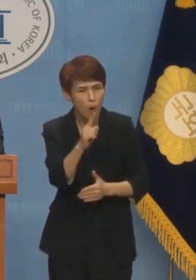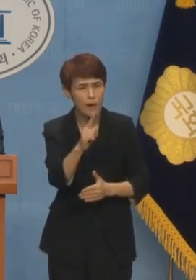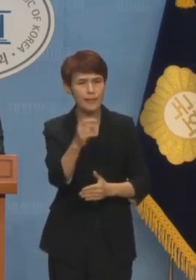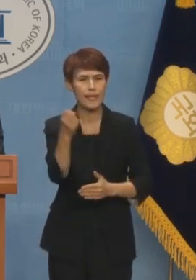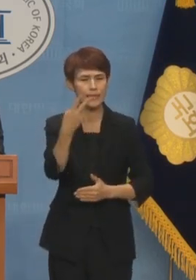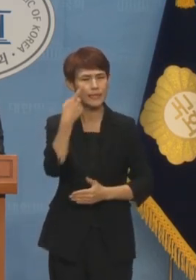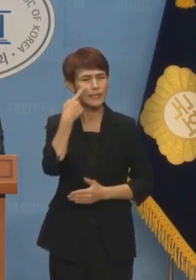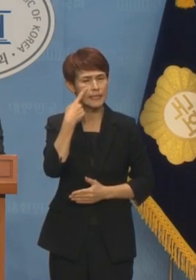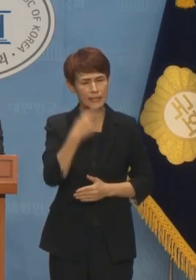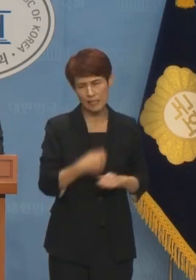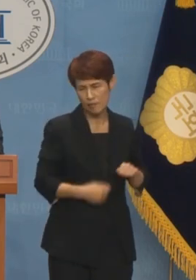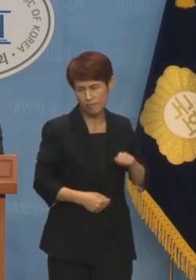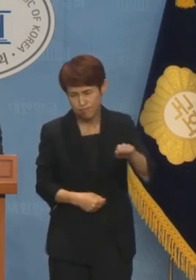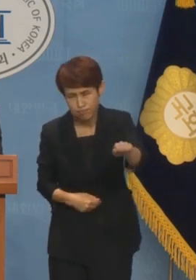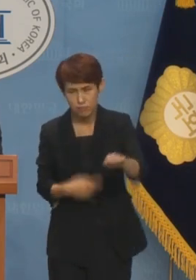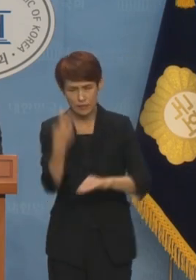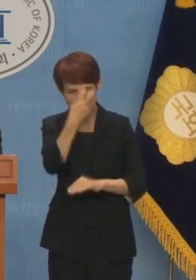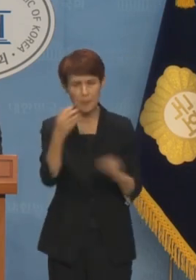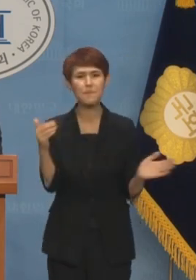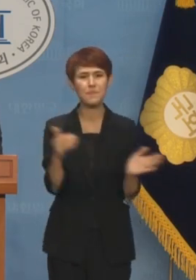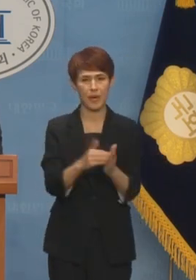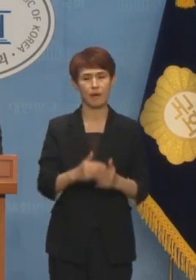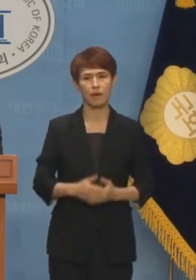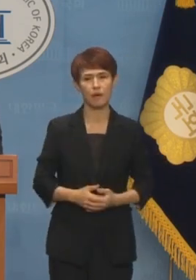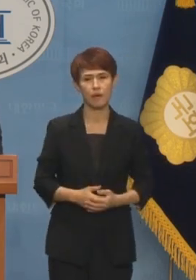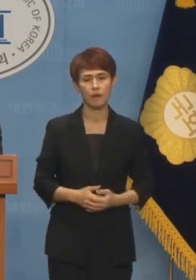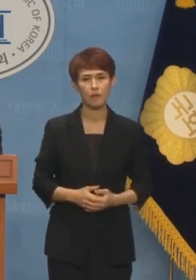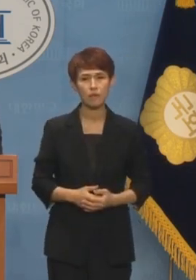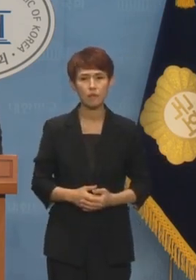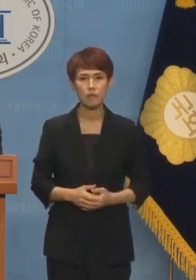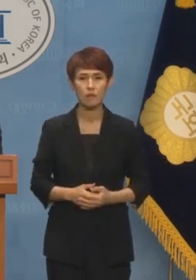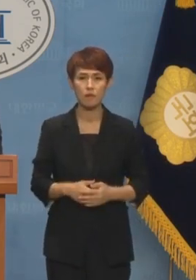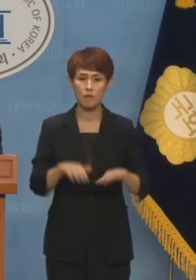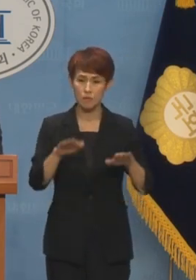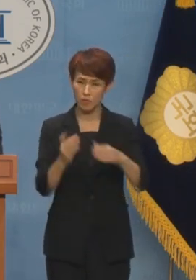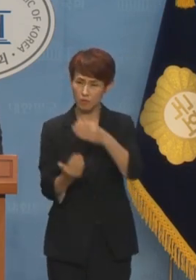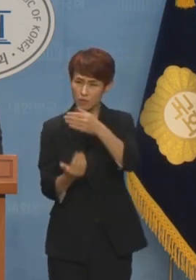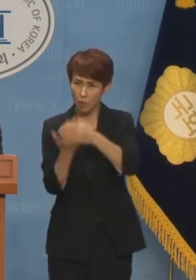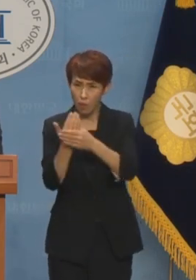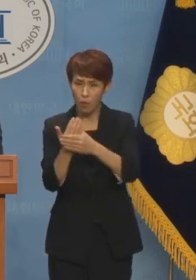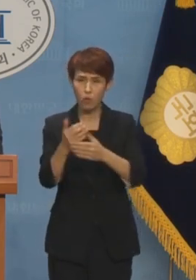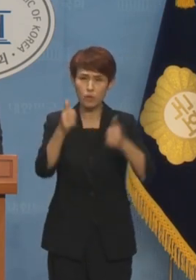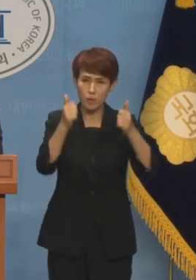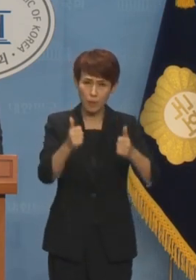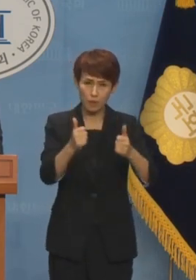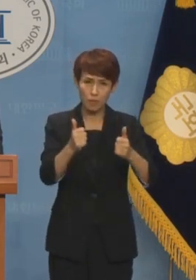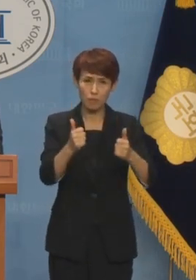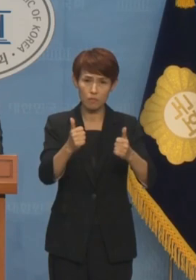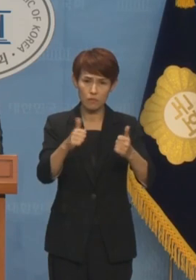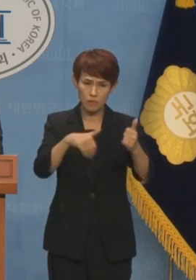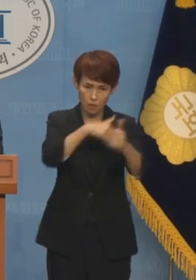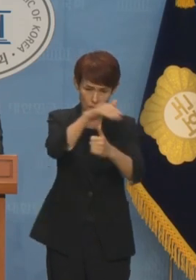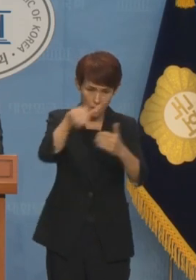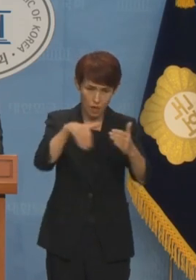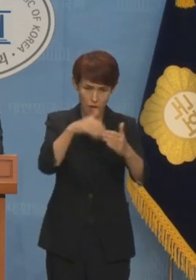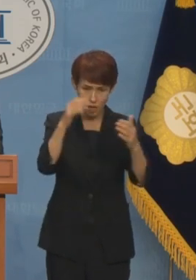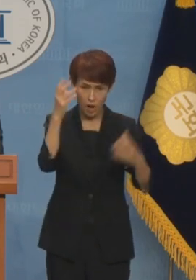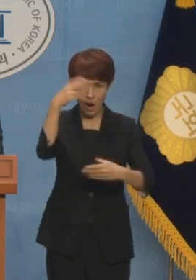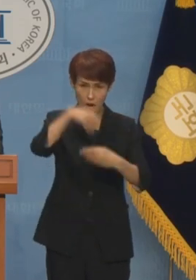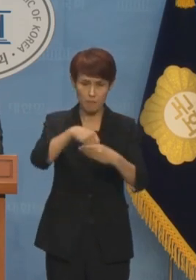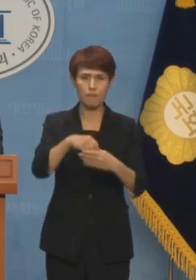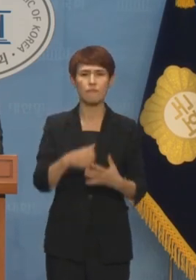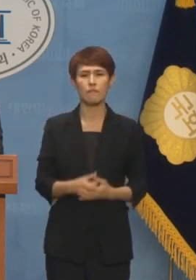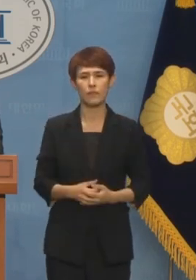재연 시험 감정도 마쳤습니다. 이번 사고와 재판 경과들을 포함하여